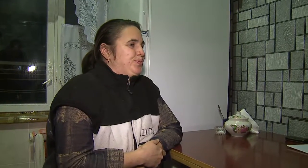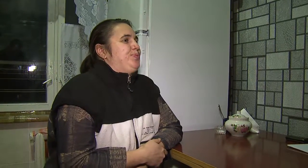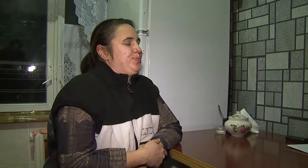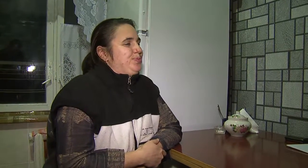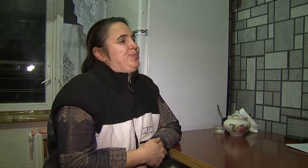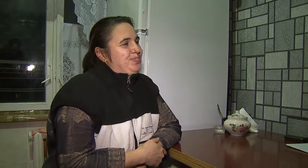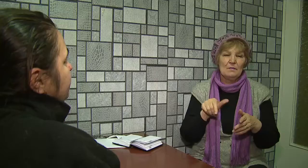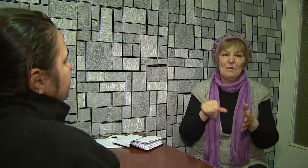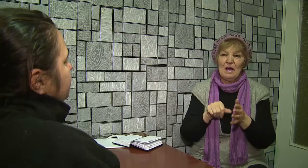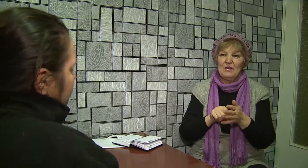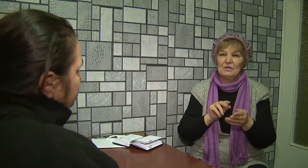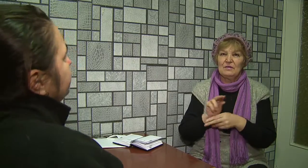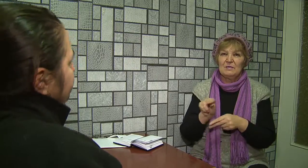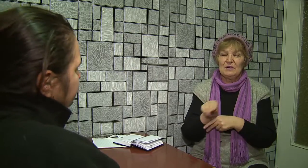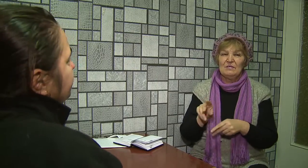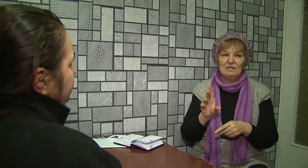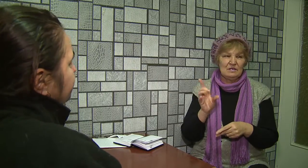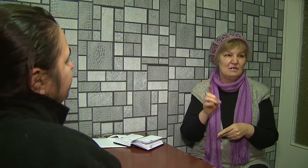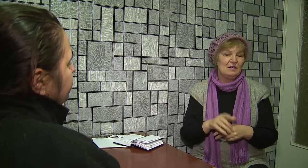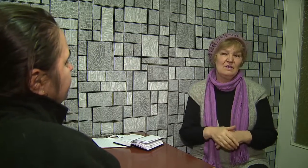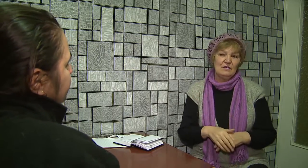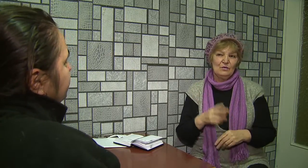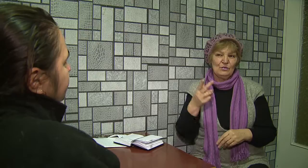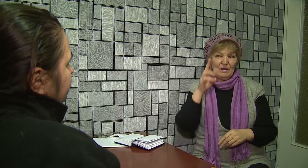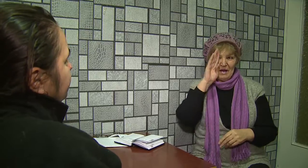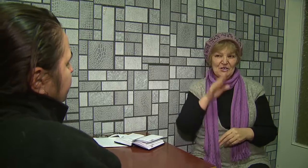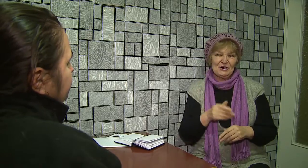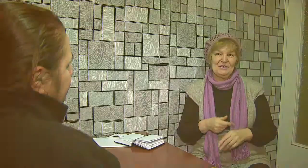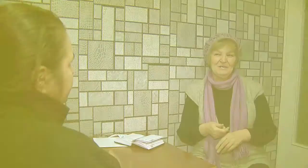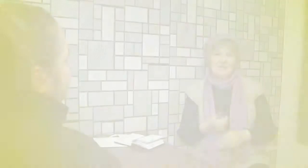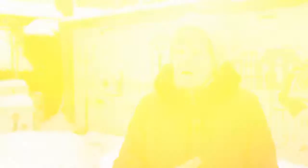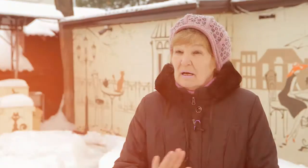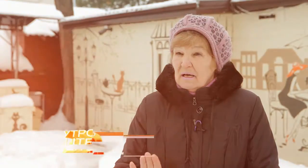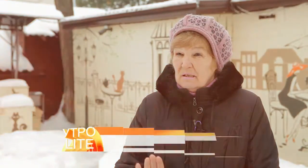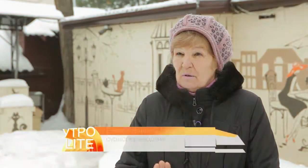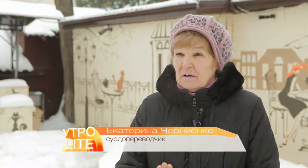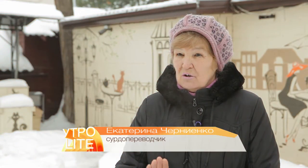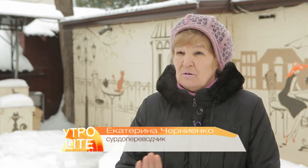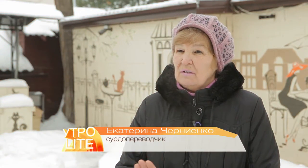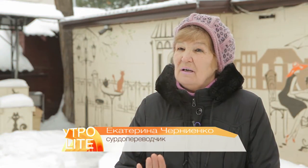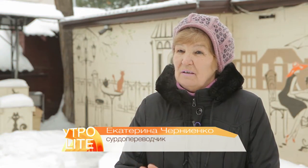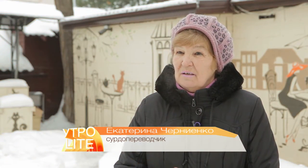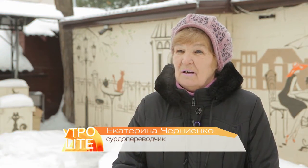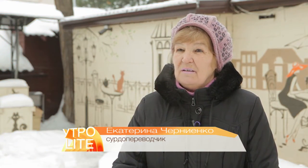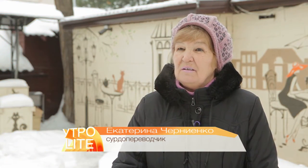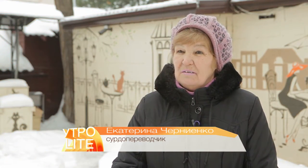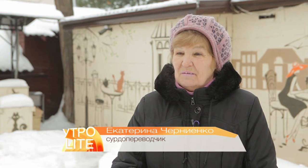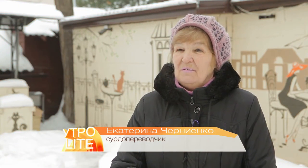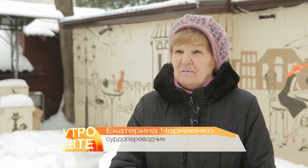нужно перевести что-то неприятное. В целом, по ее словам, работу никак нельзя назвать легкой. Когда им хорошо, тогда они